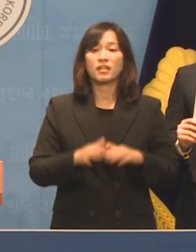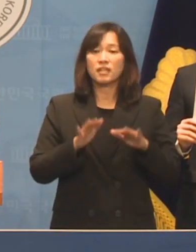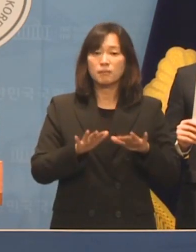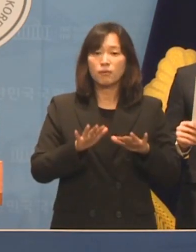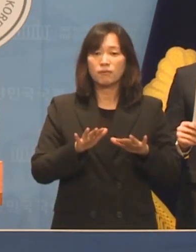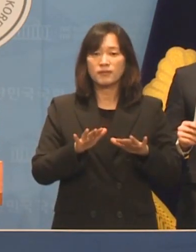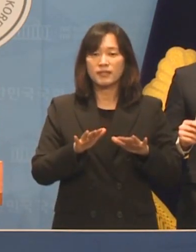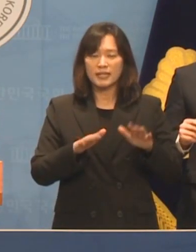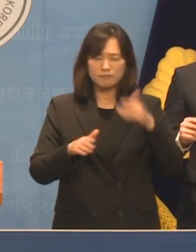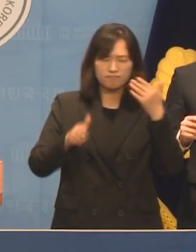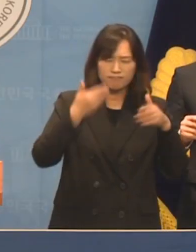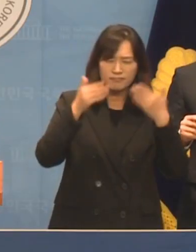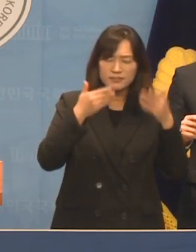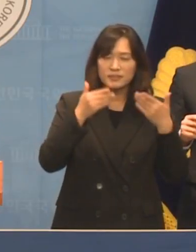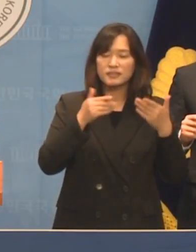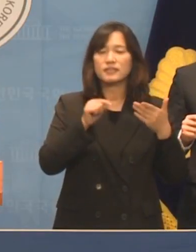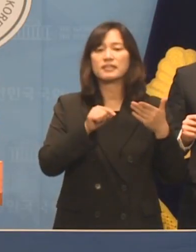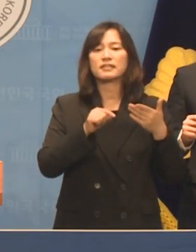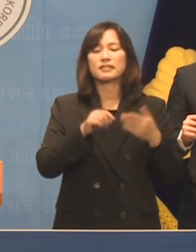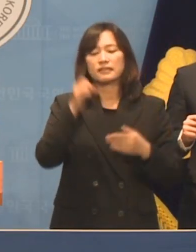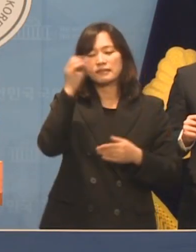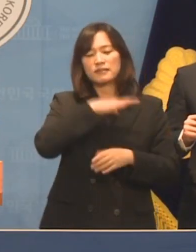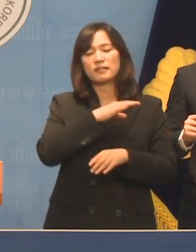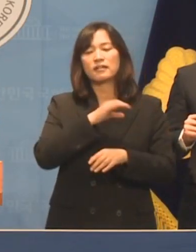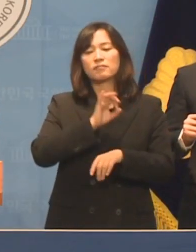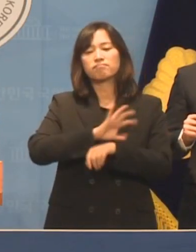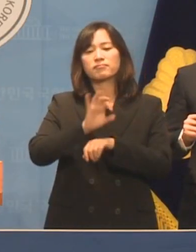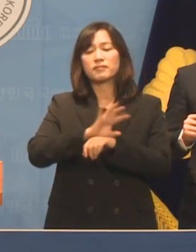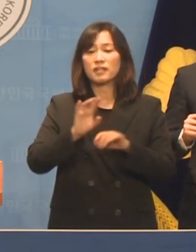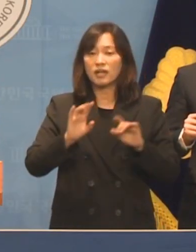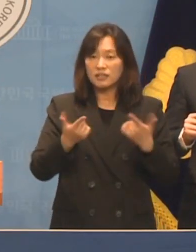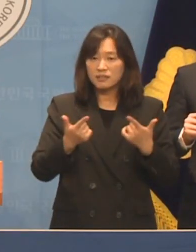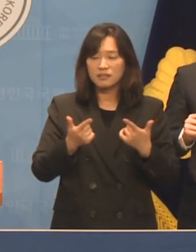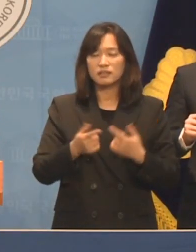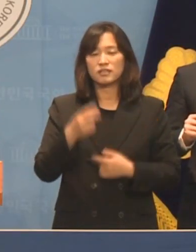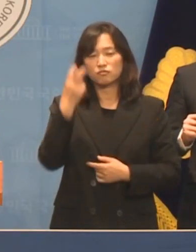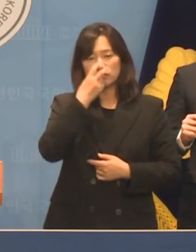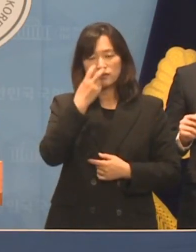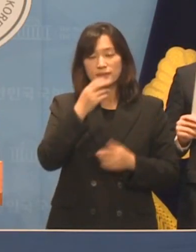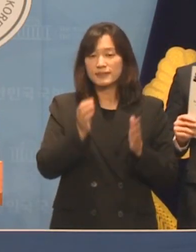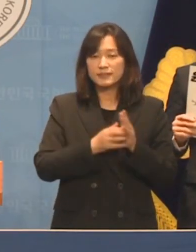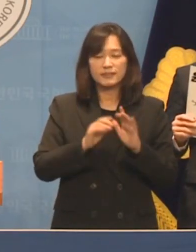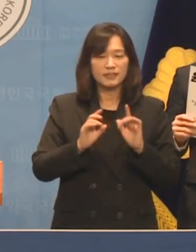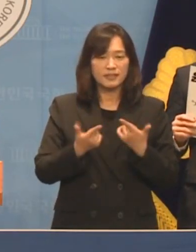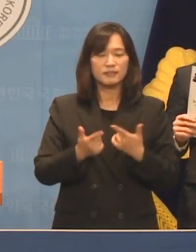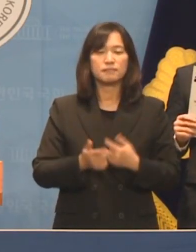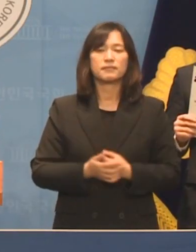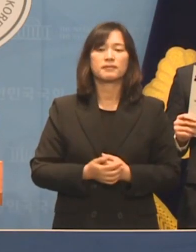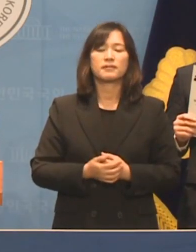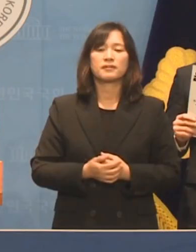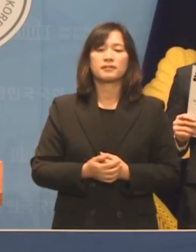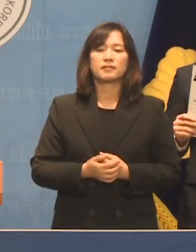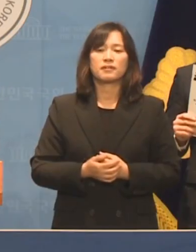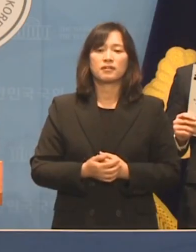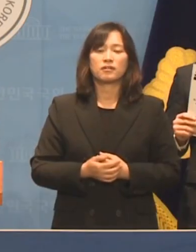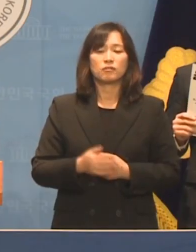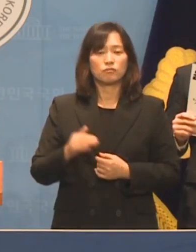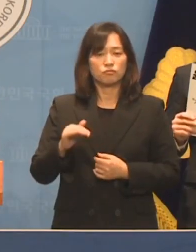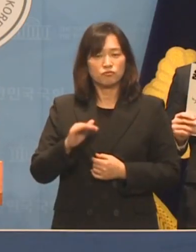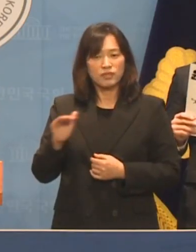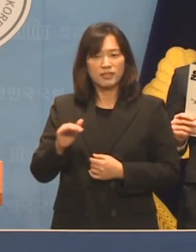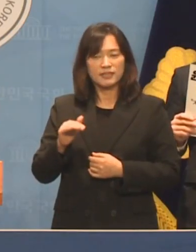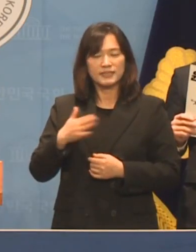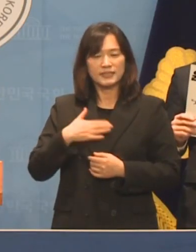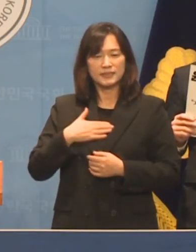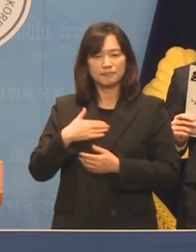그 압수수색이 형식적이거나 꼬리 자르기식 수사로 그친다면 지금 현재 저희들에게 들어와 있는